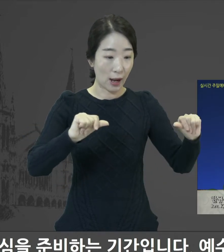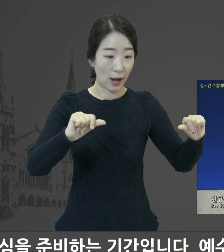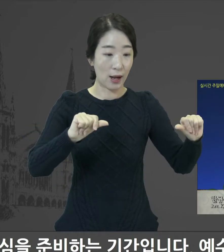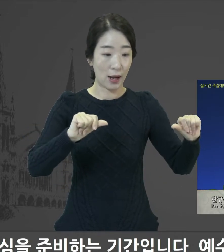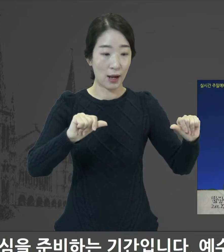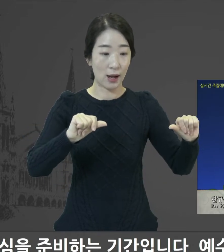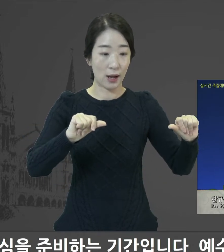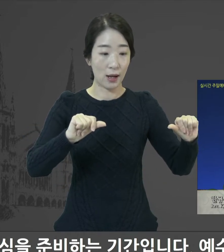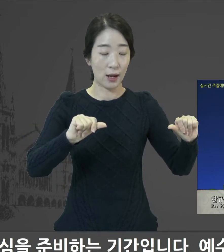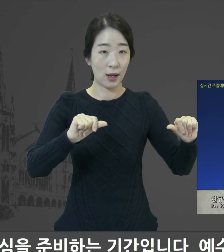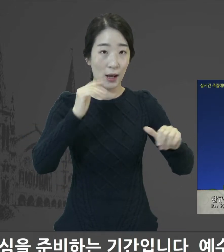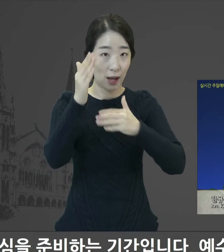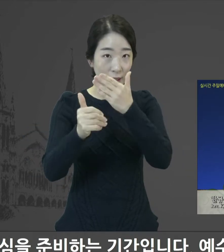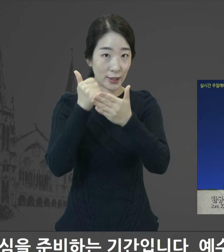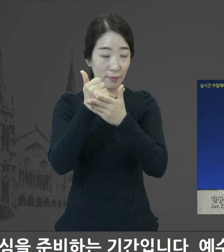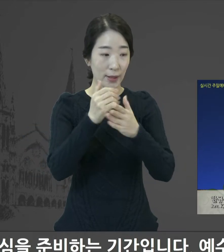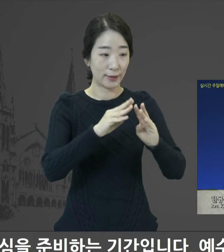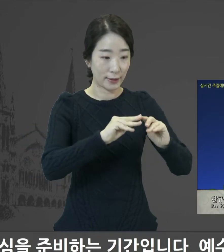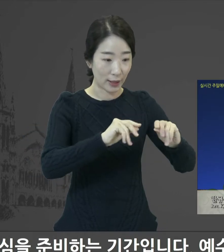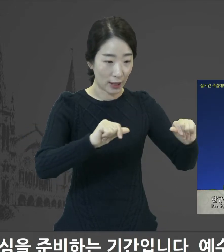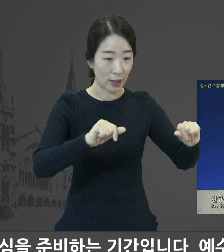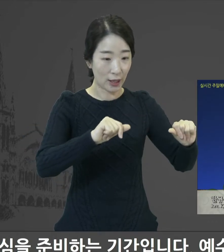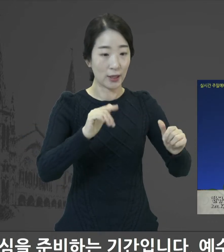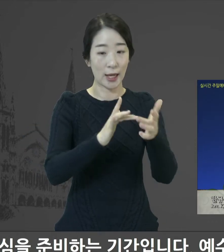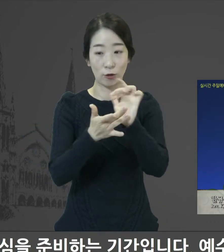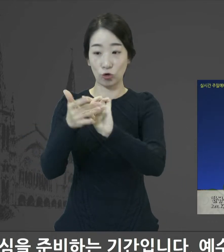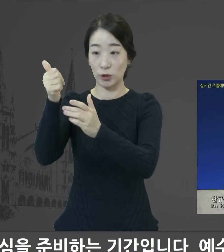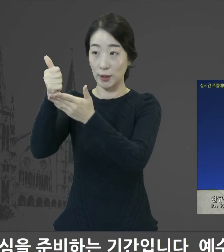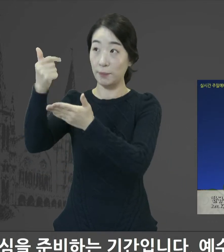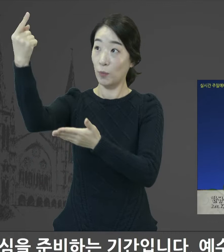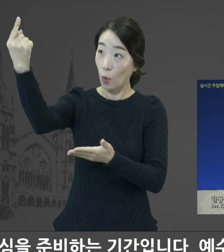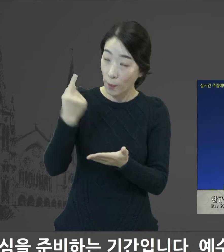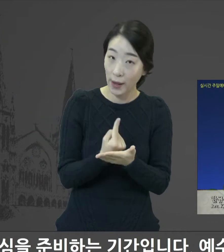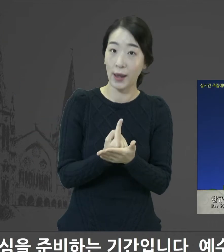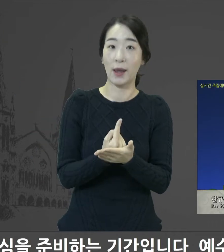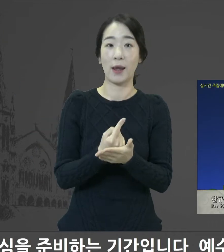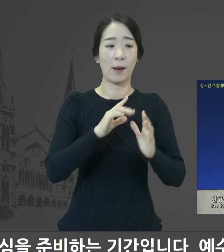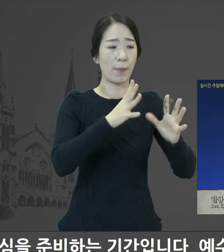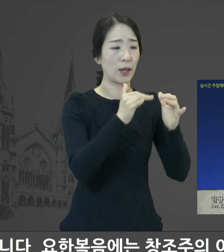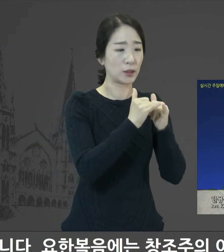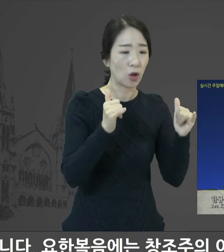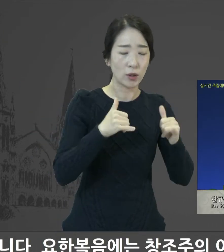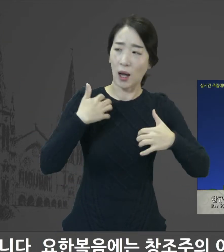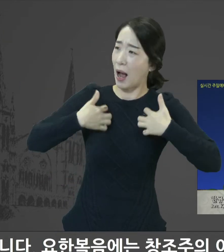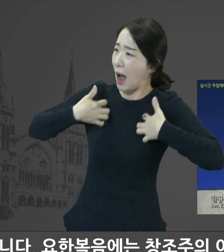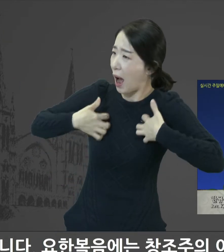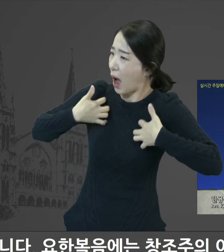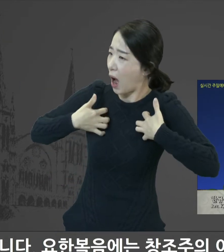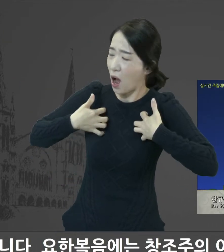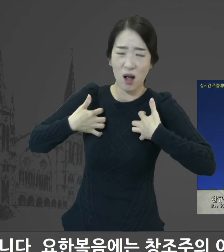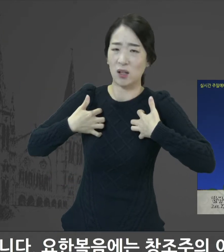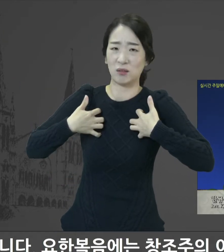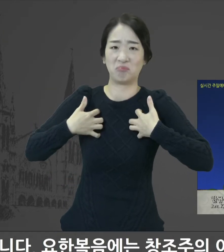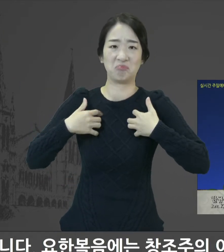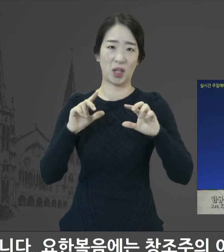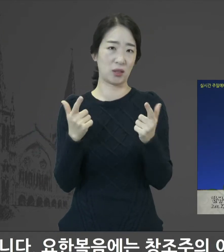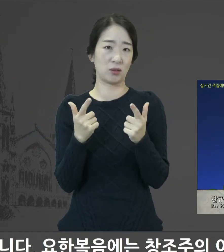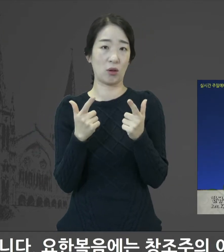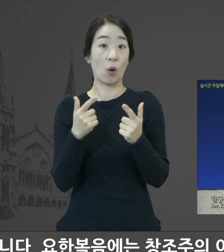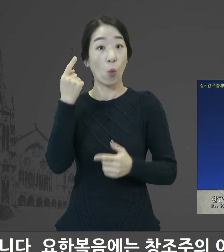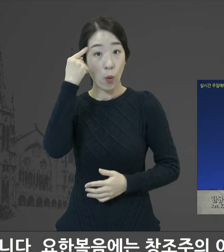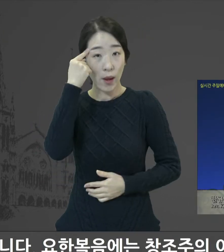창조하신 예수님께서 오매 자기 백성이 그를 영접하지 않았다. 준비되지 않아서 그런